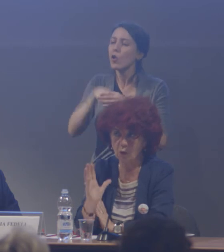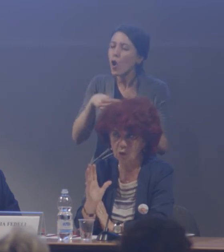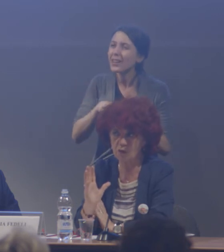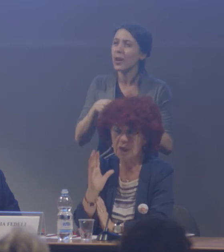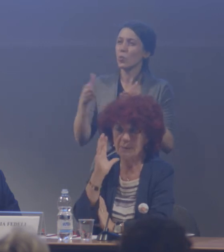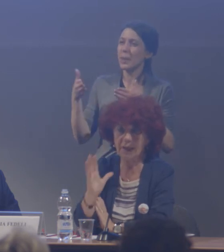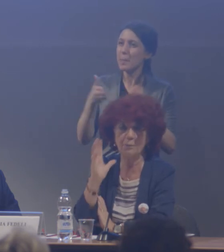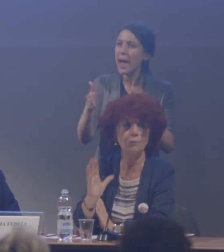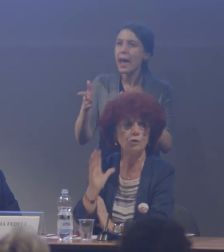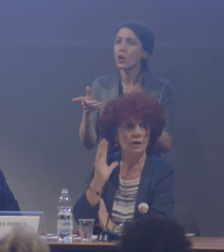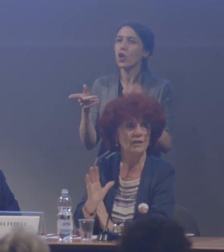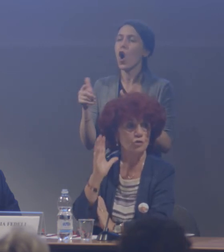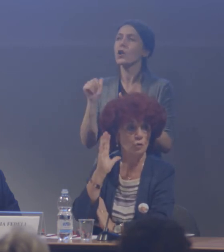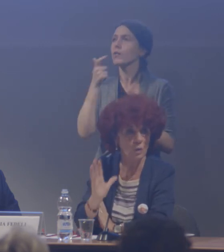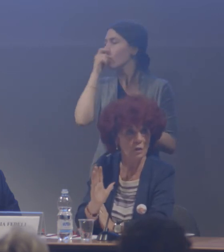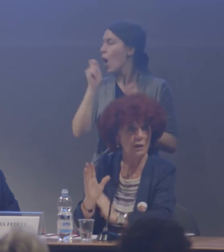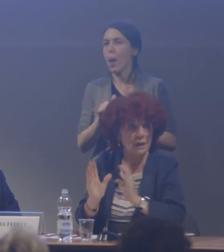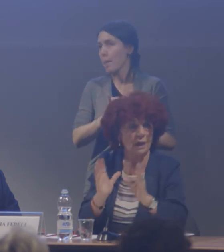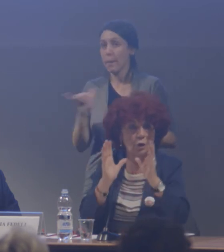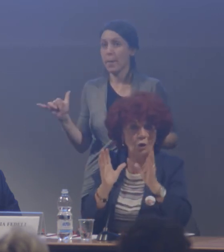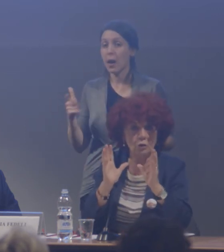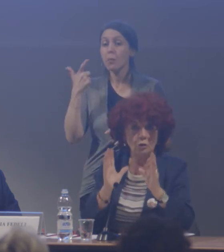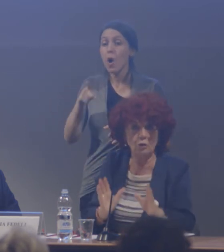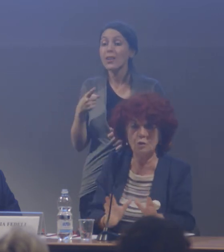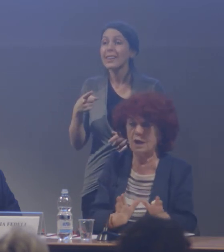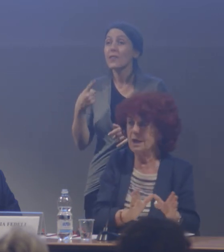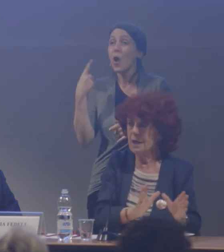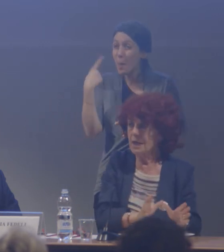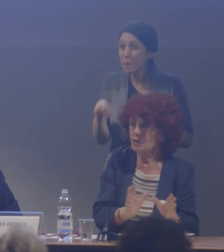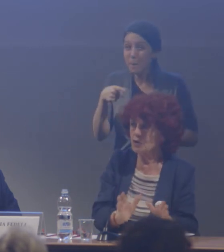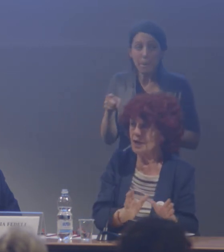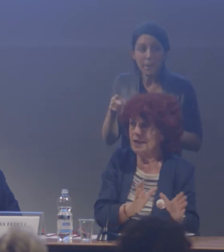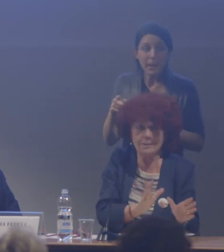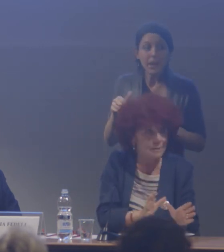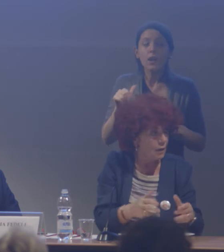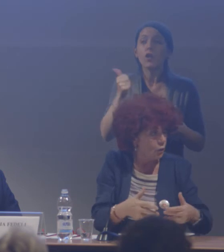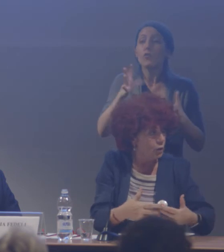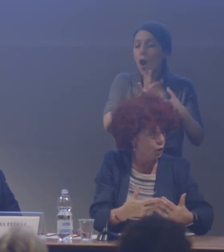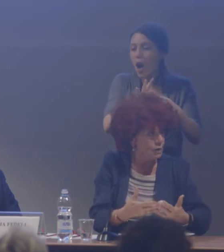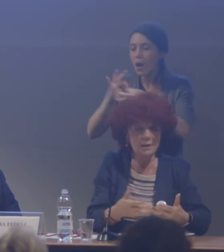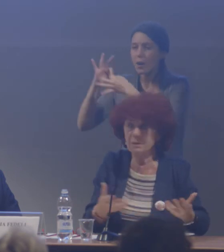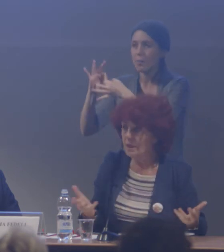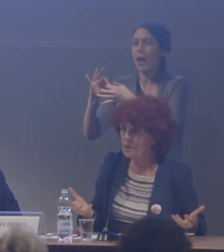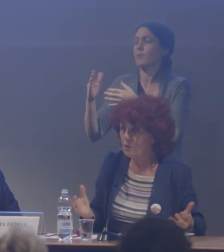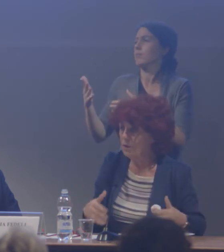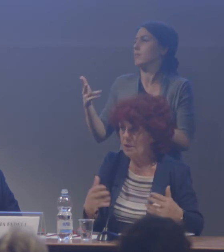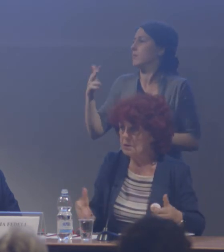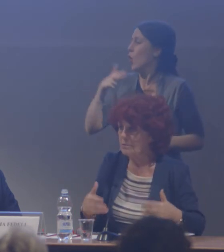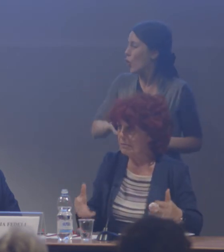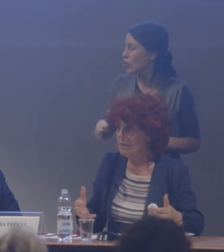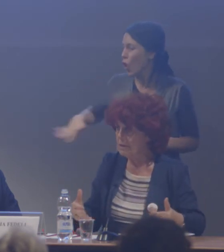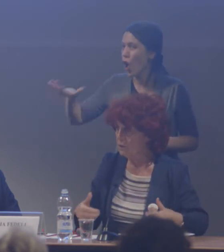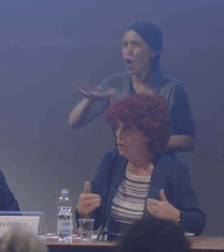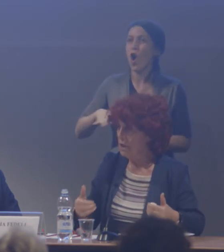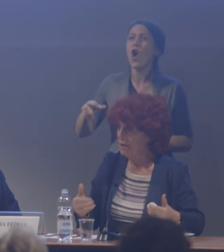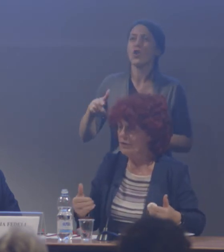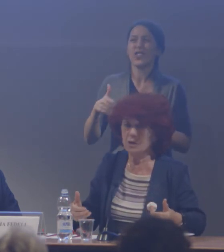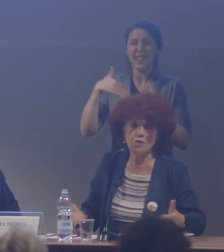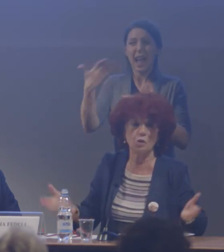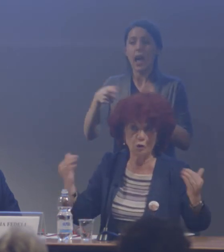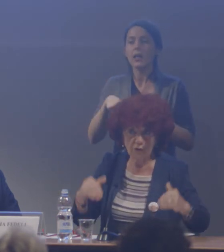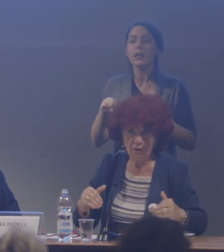suoi percorsi, perché è proprio attraverso quello, in raccordo con la società e l'esterno, quindi con l'insieme degli strumenti, ha sempre pensato